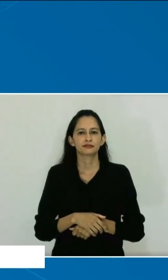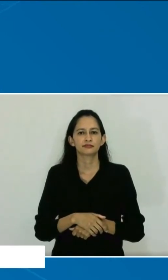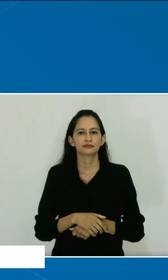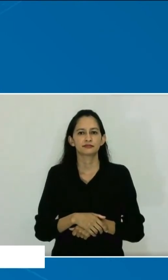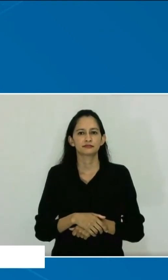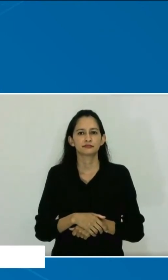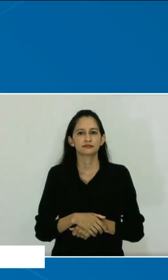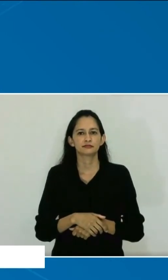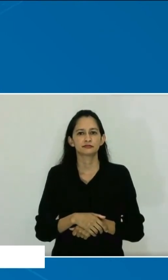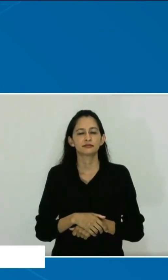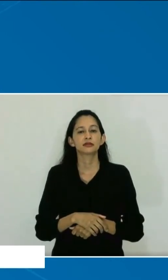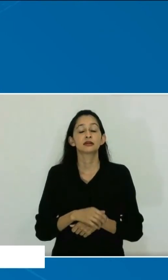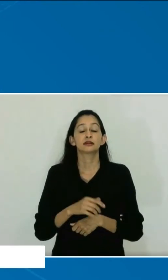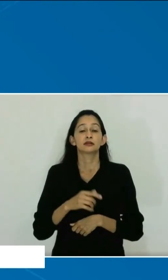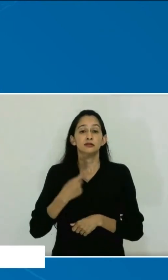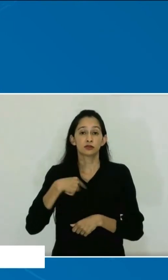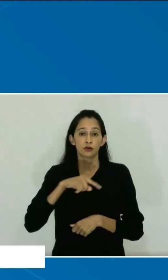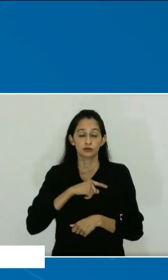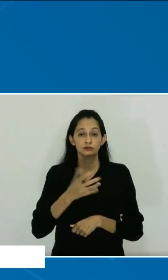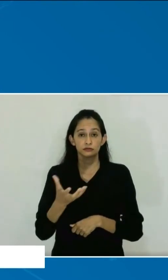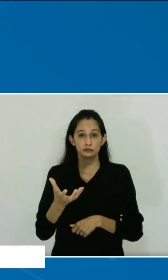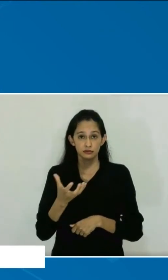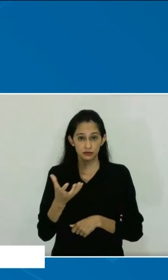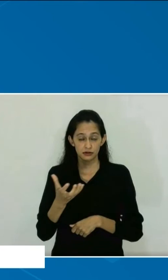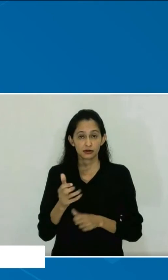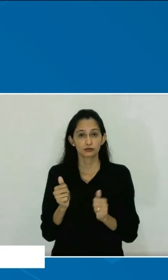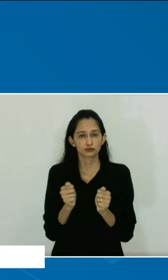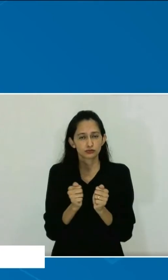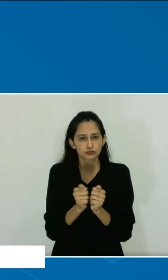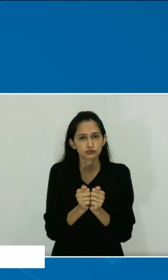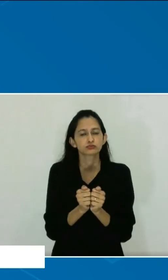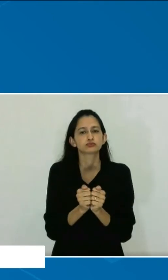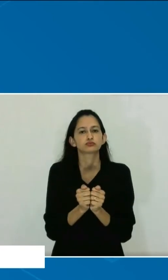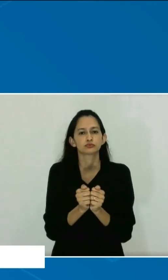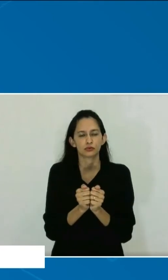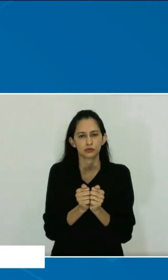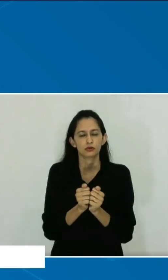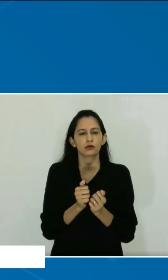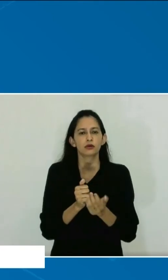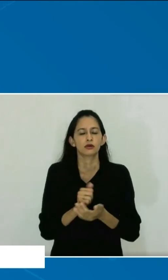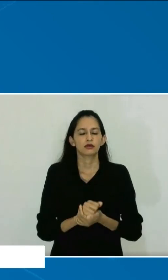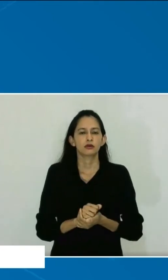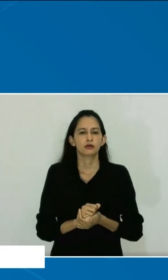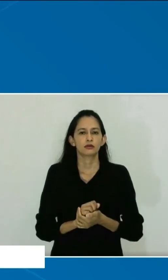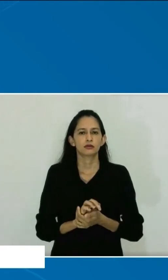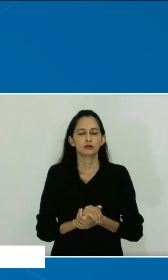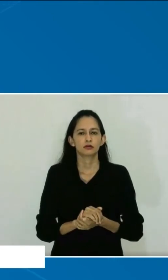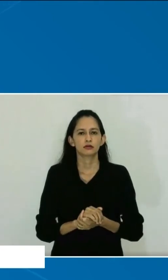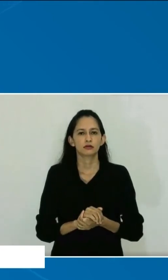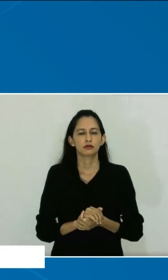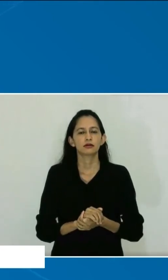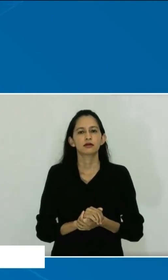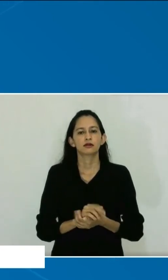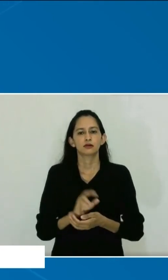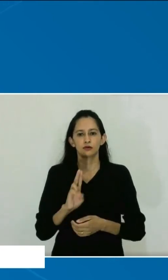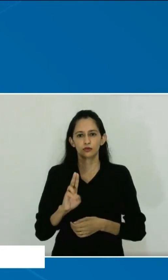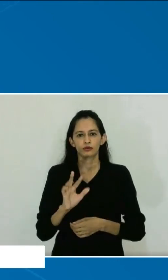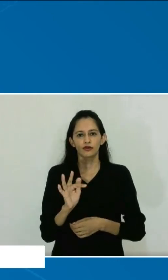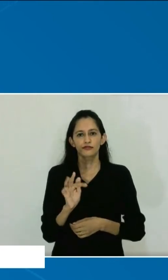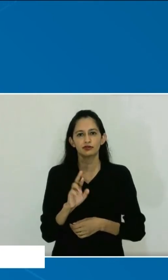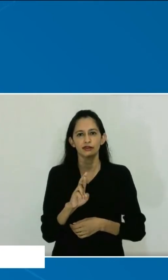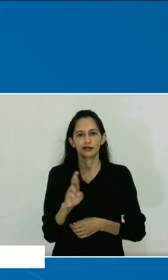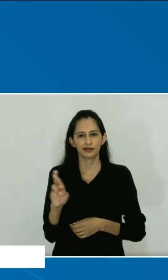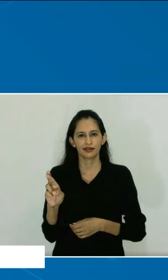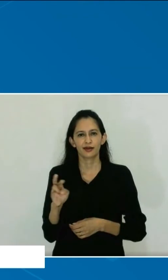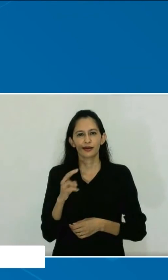relacionar todos. Nós queremos, de fato, junto com a nossa co-irmã, o FRR